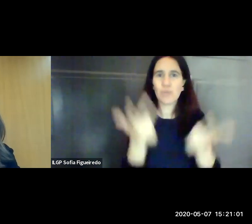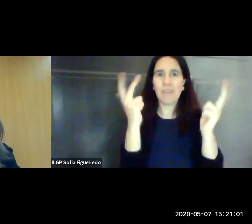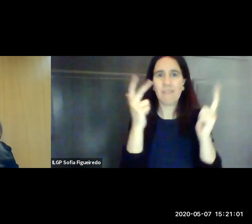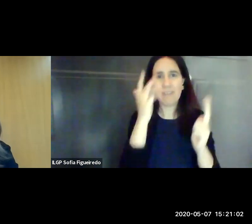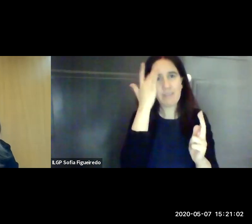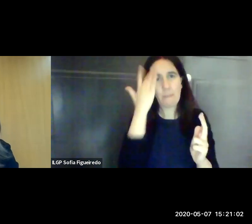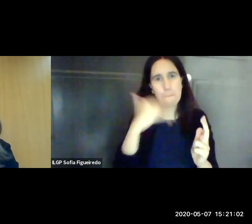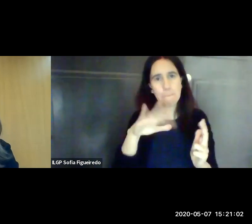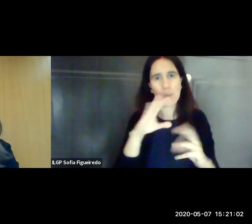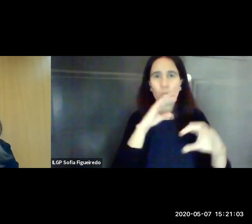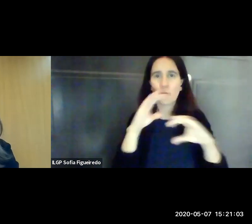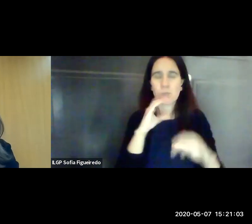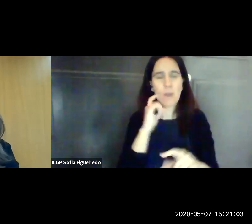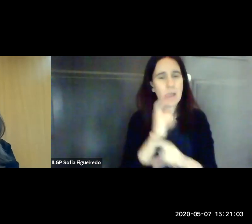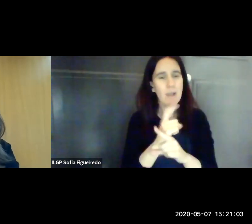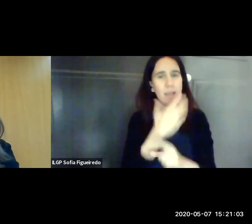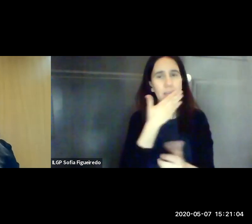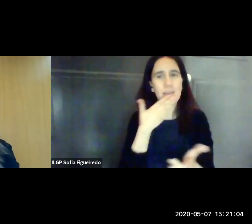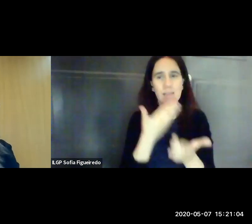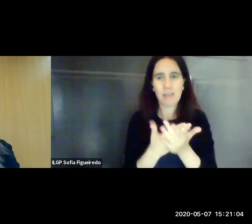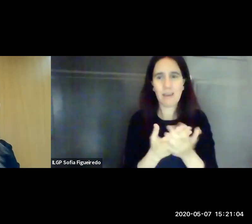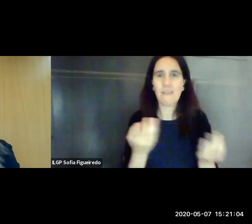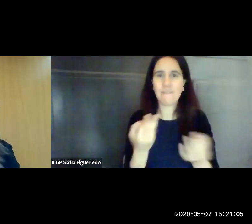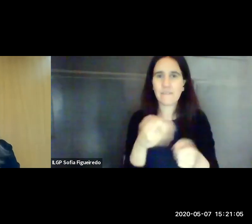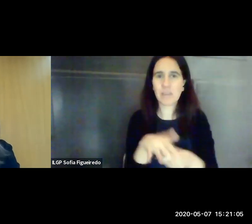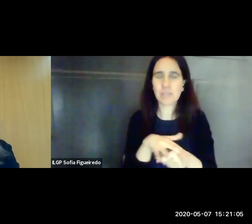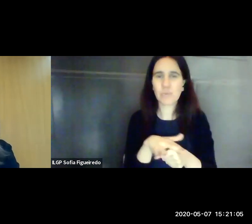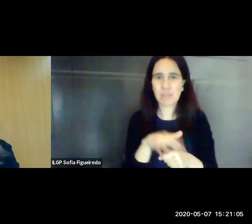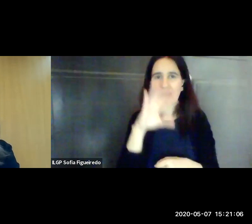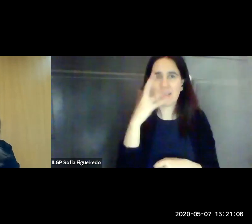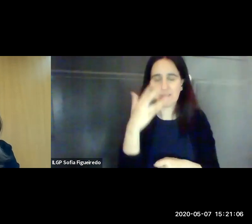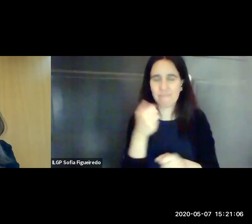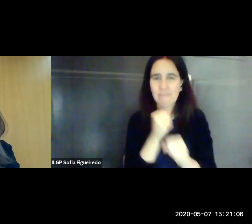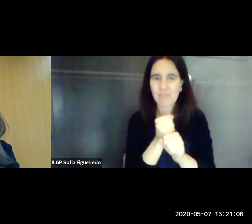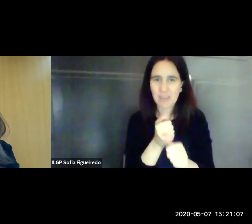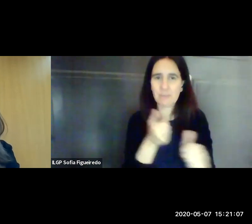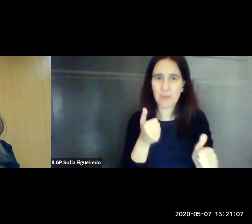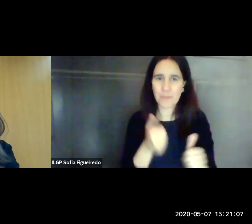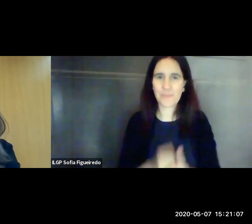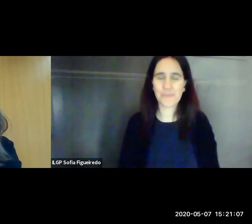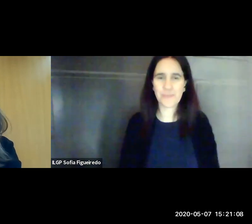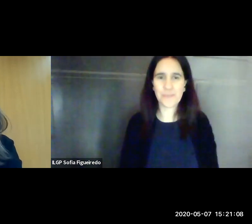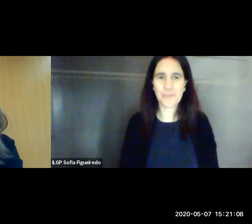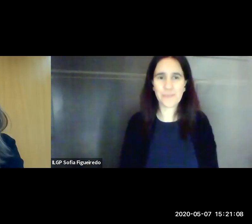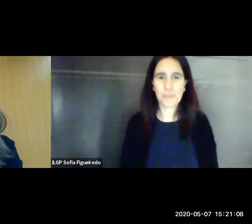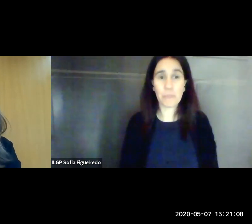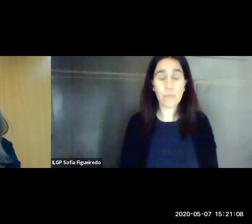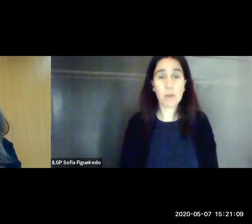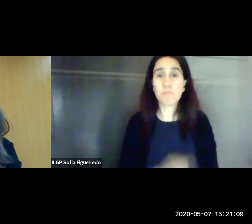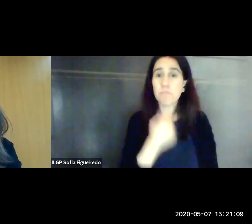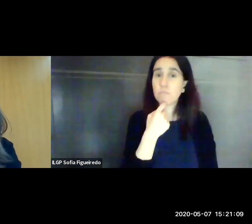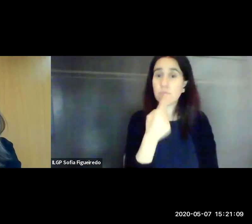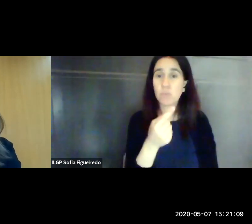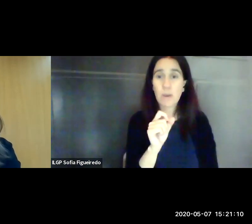as nossas comunicações eficazes, mesmo na situação de teletrabalho. Só passar aqui rapidamente alguns